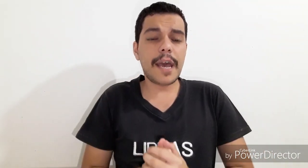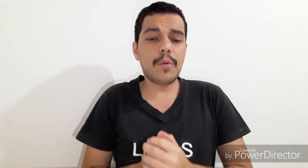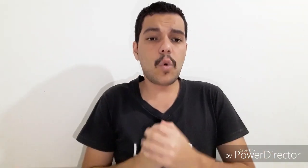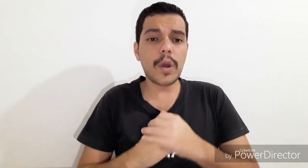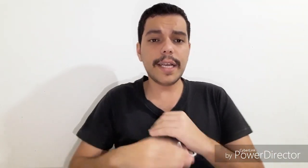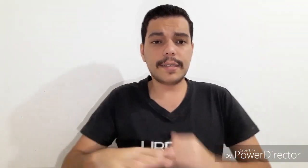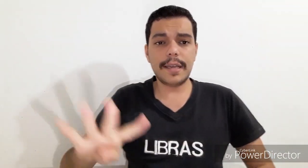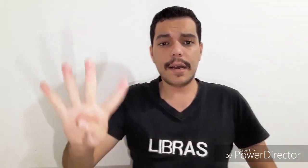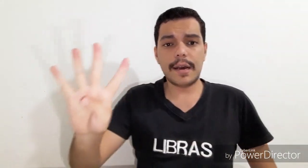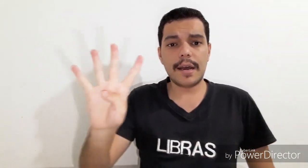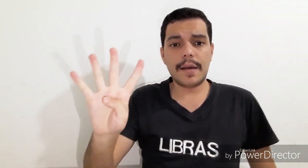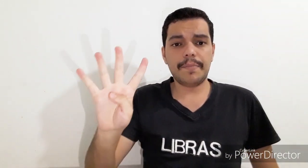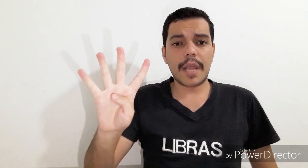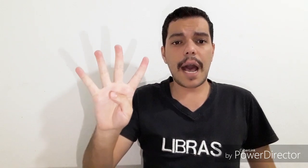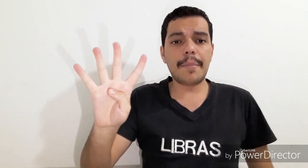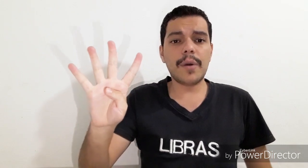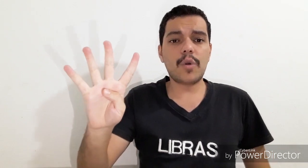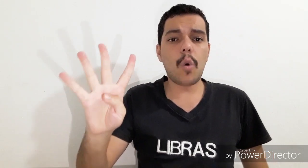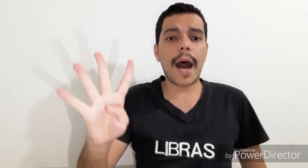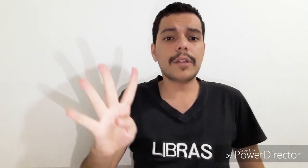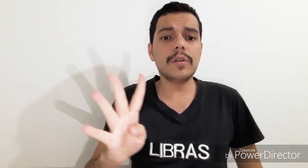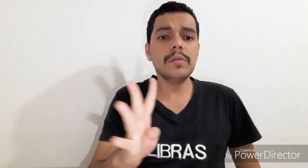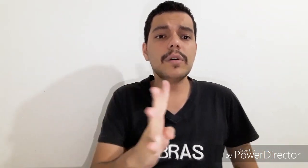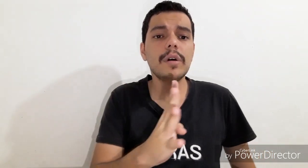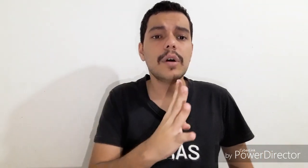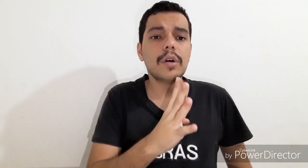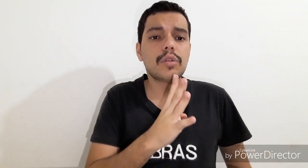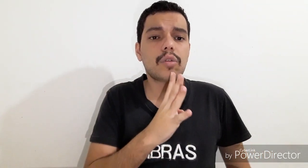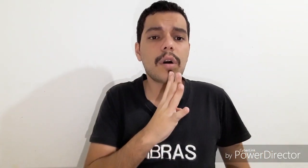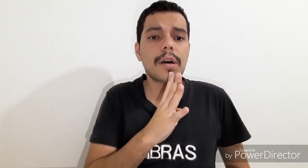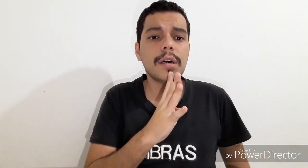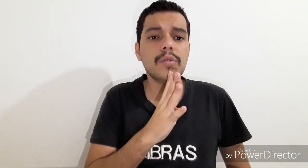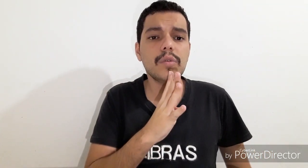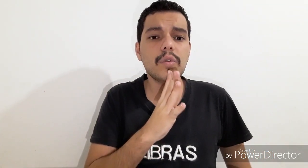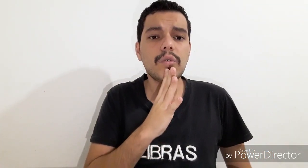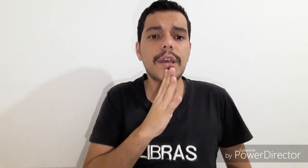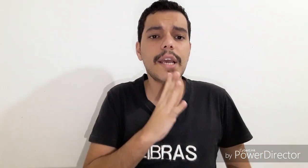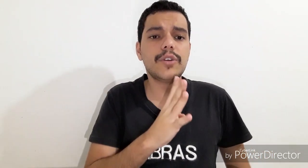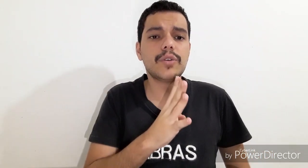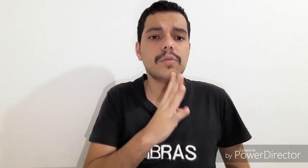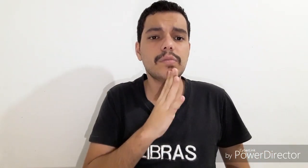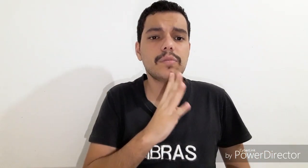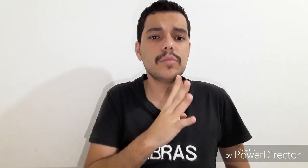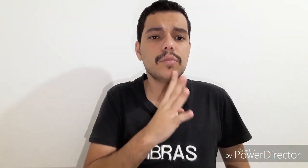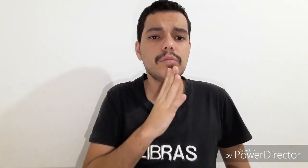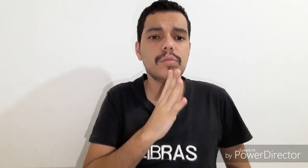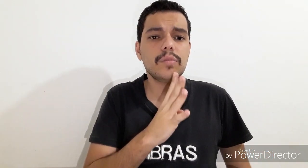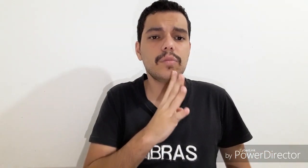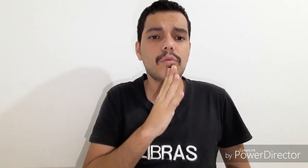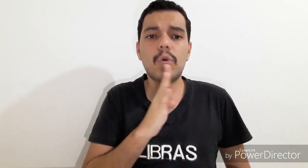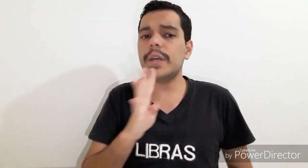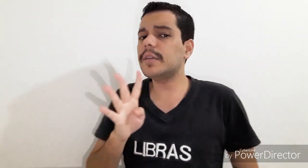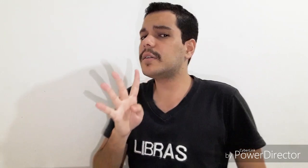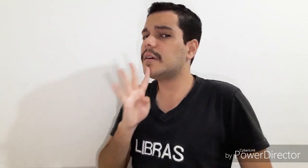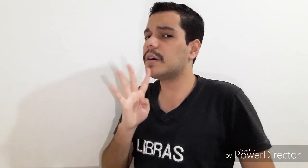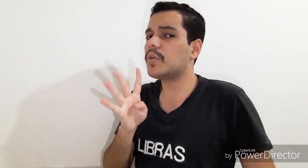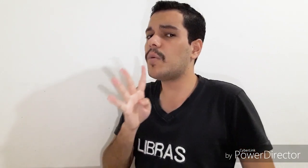Verbo conhecer, a mão em quatro, tocando o queixo. Conhecer, com